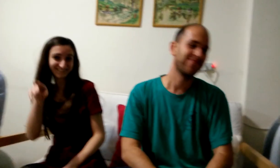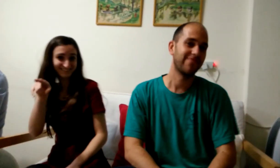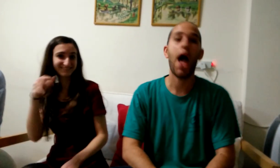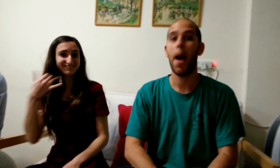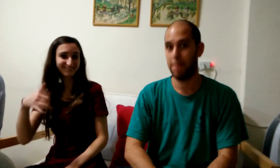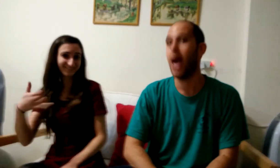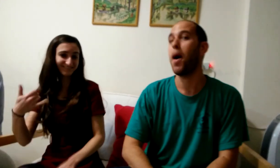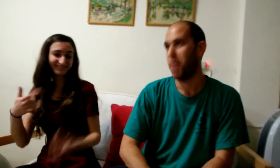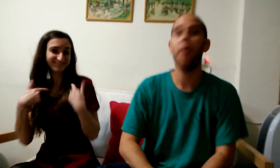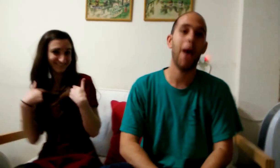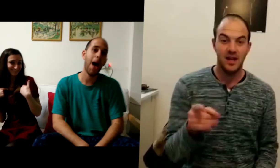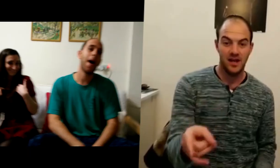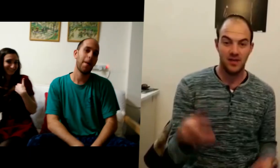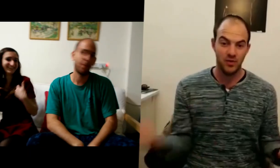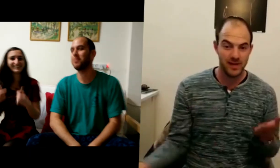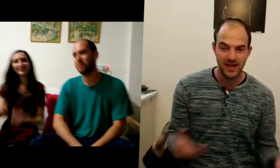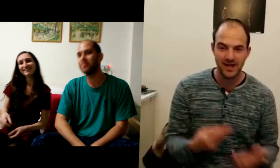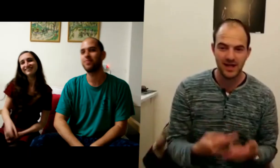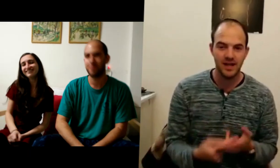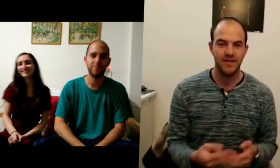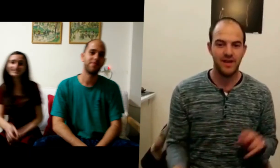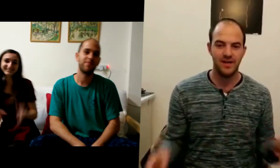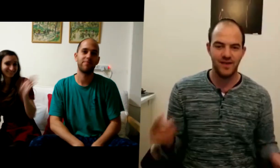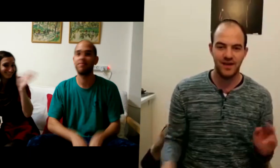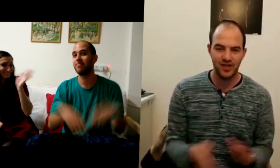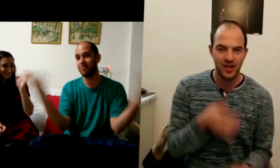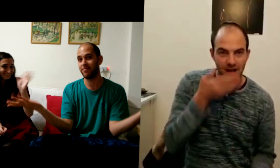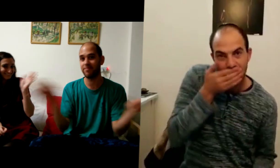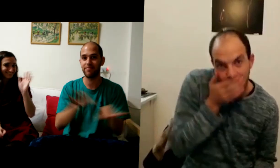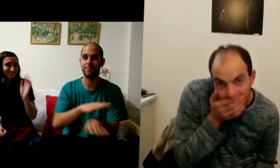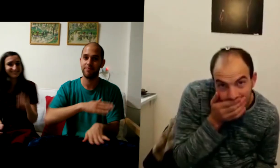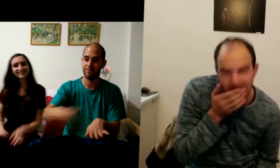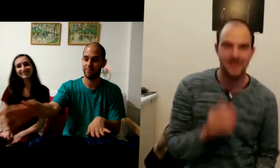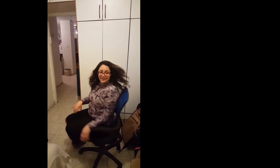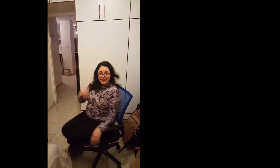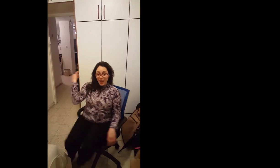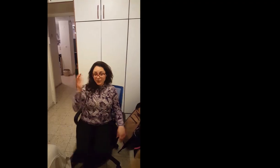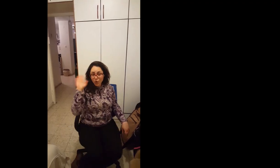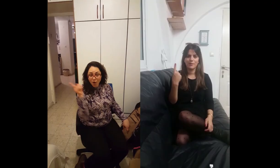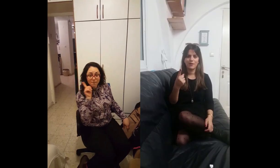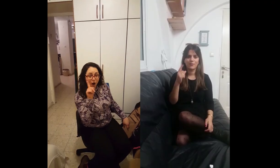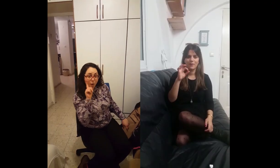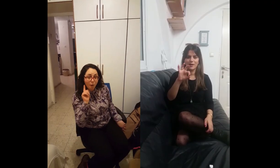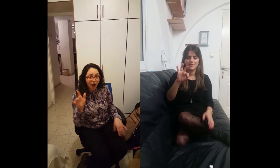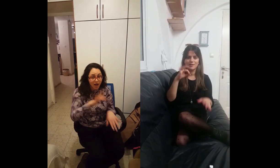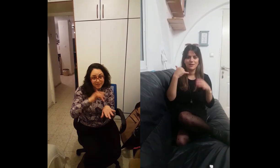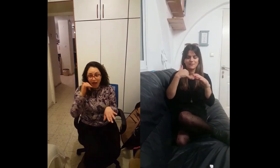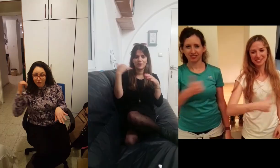את הזהב שלי את מוזמנת לקפה אבל אפשר גם בלי תמיד כולם קראו לך הזהב